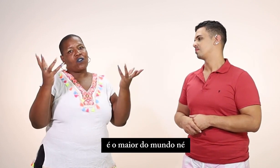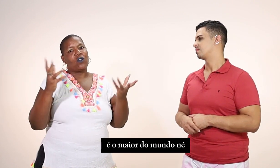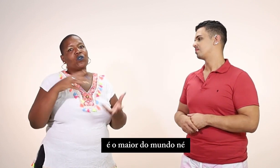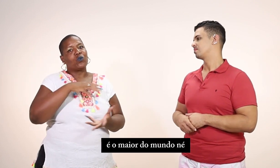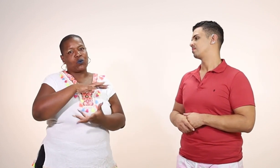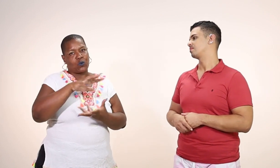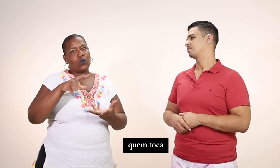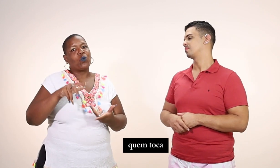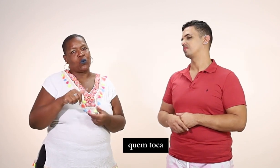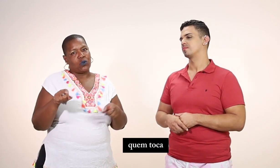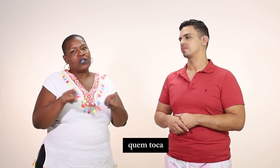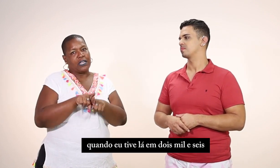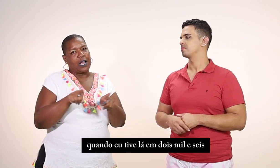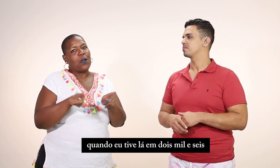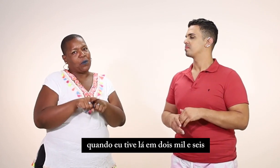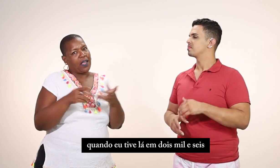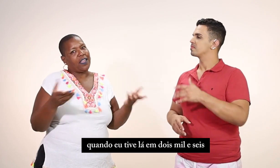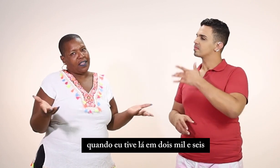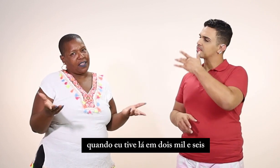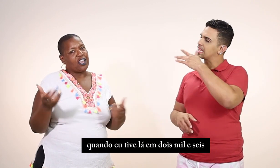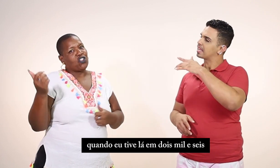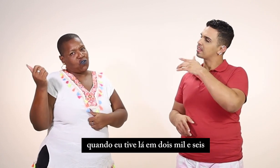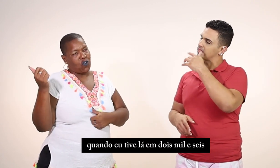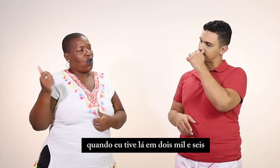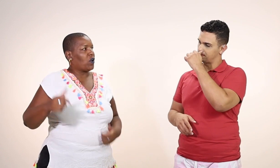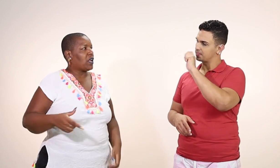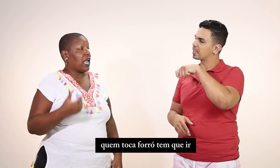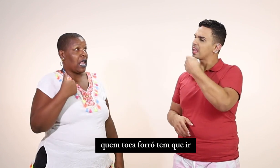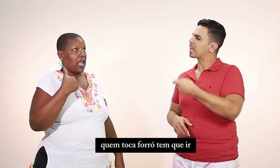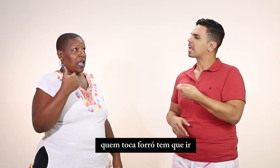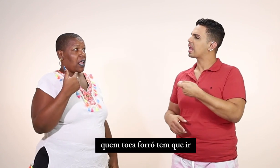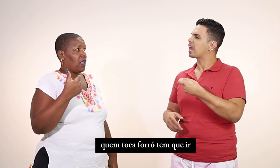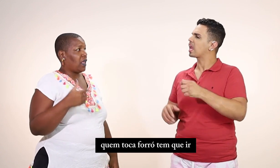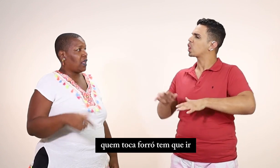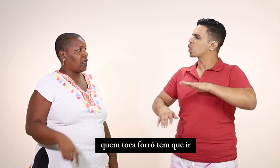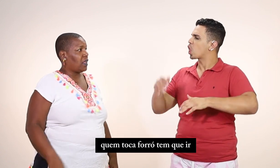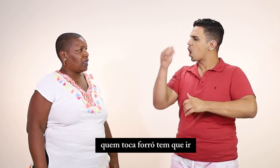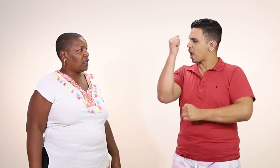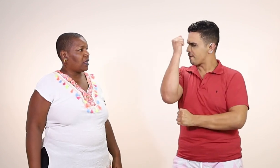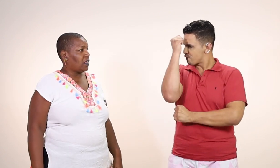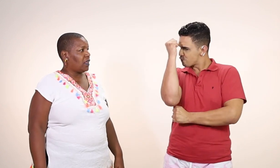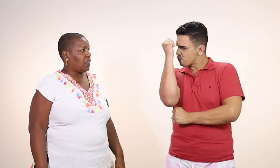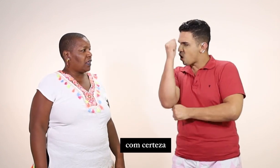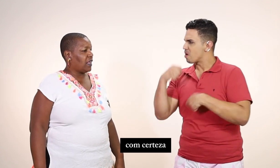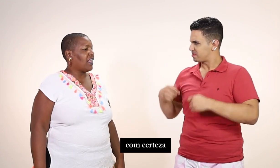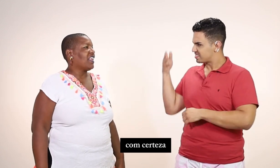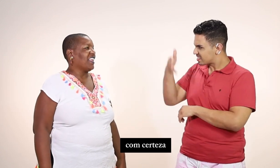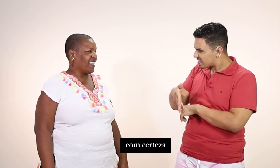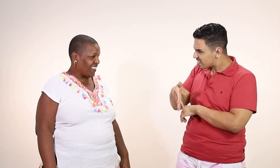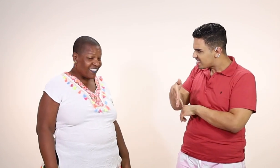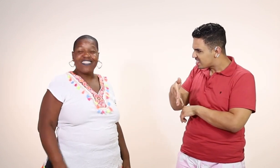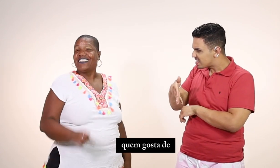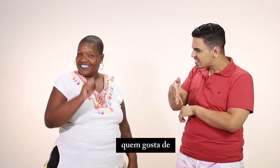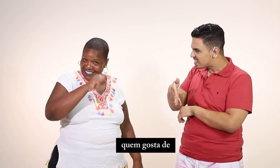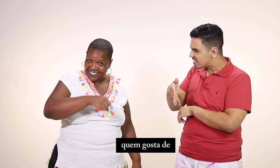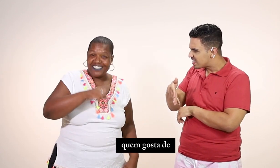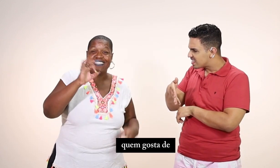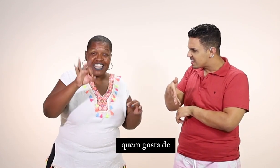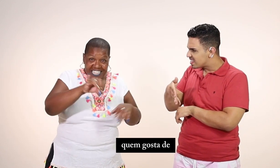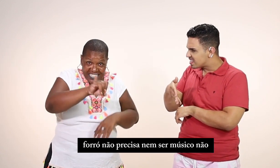né? Quem toca Quando eu tive forró, lá em 2006, quem toca forró tem diga, que ir. com certeza, quem gosta de